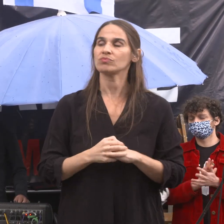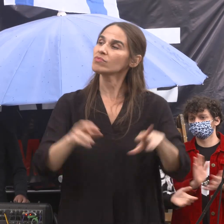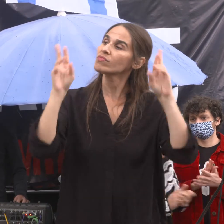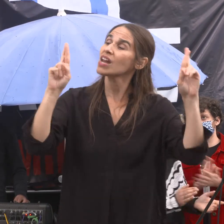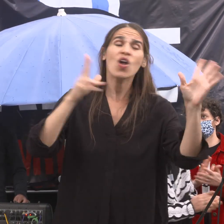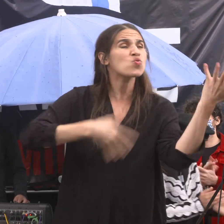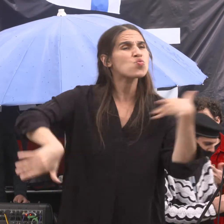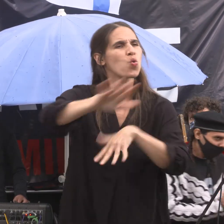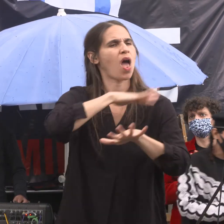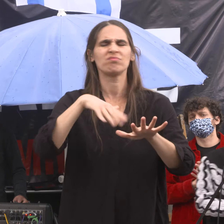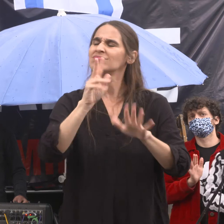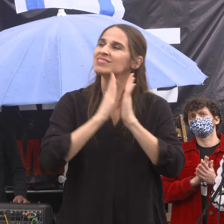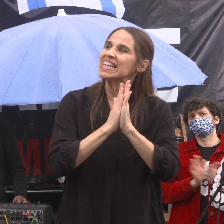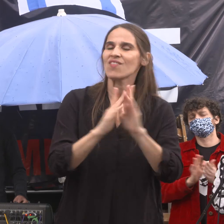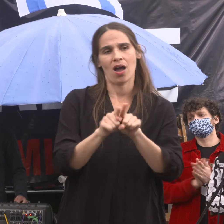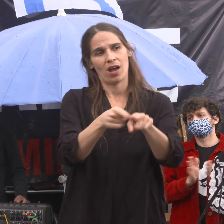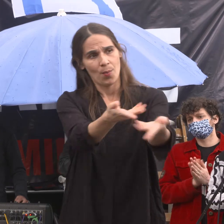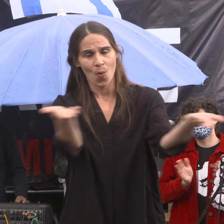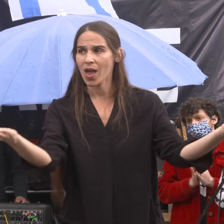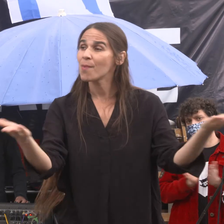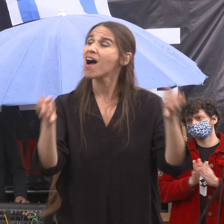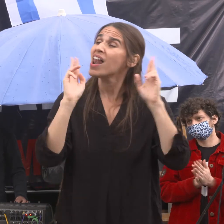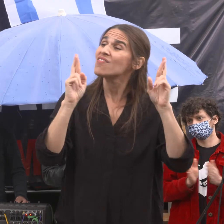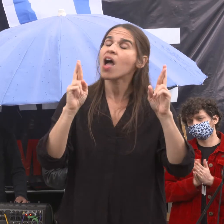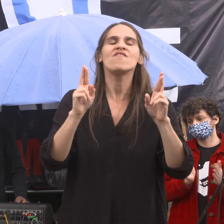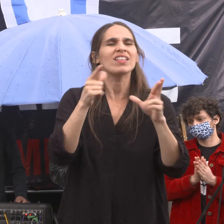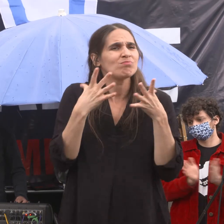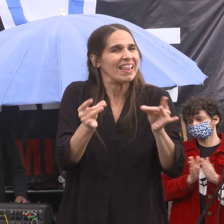הלוואי וכולם היו מלאי תקווה כמוכם, והלוואי